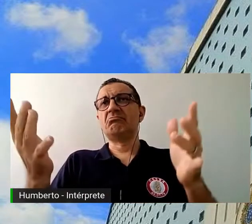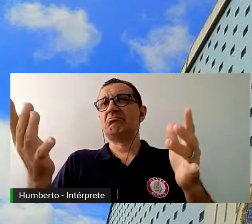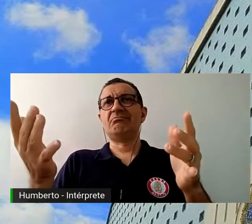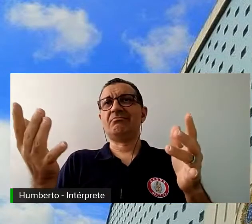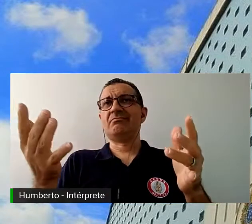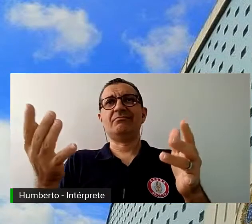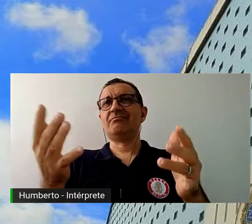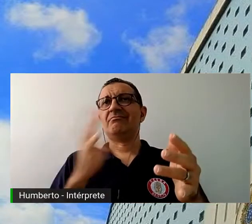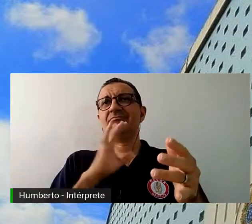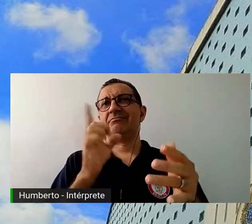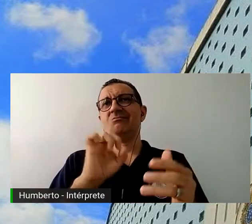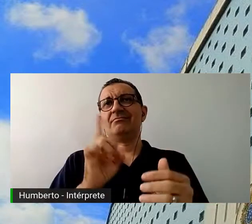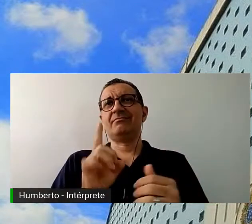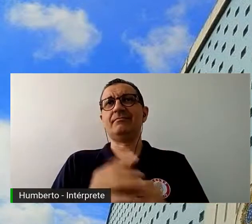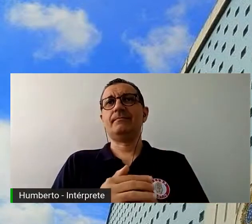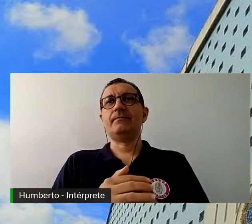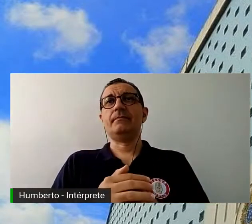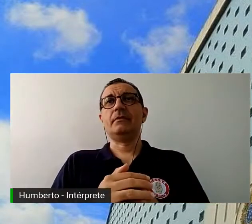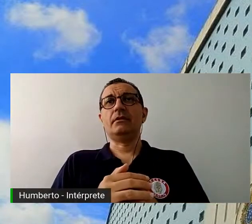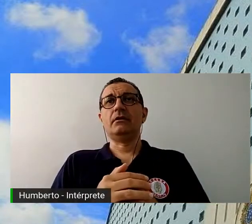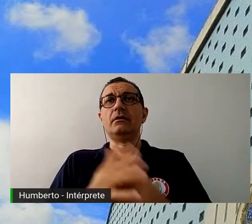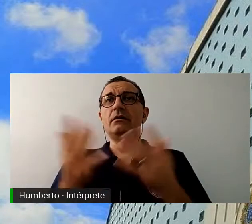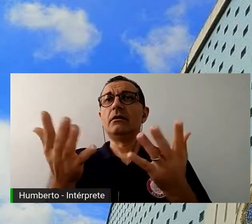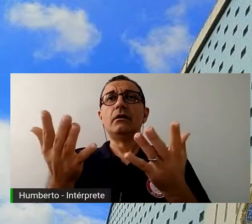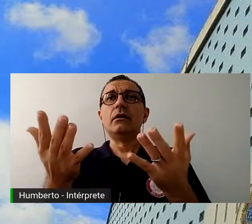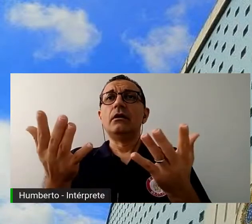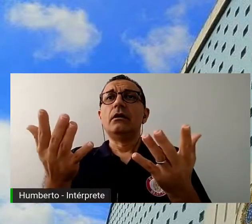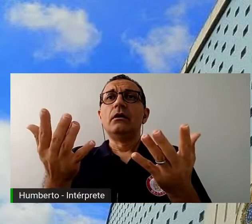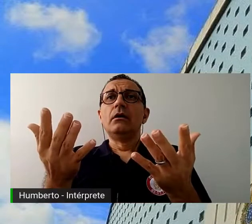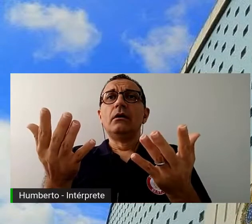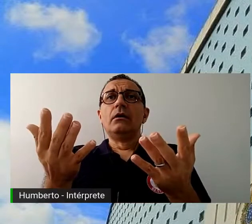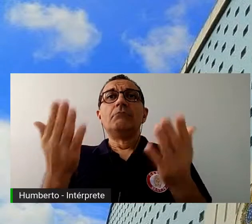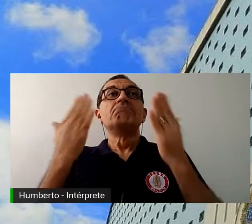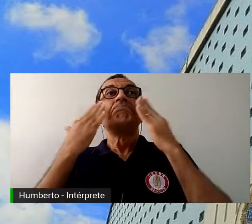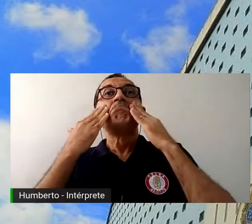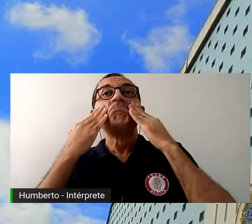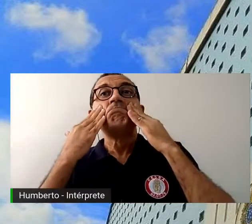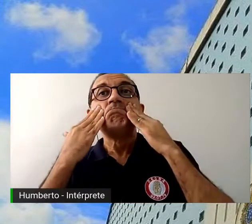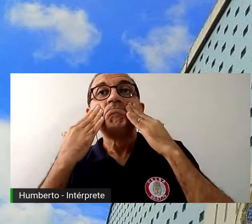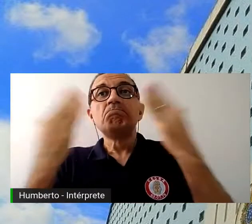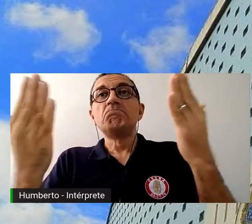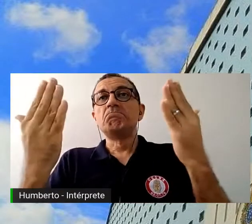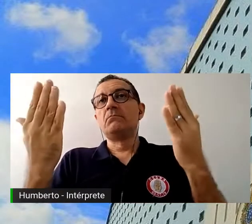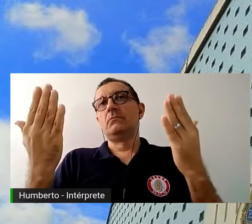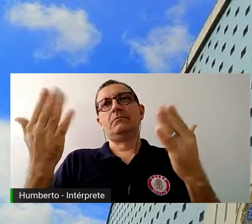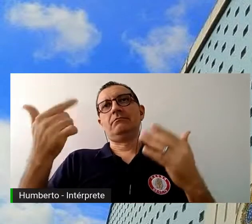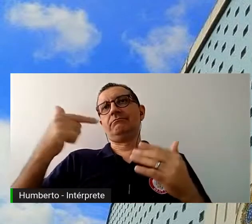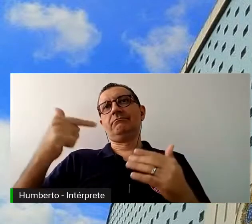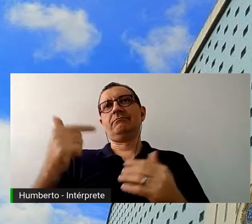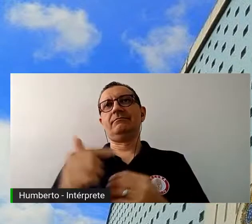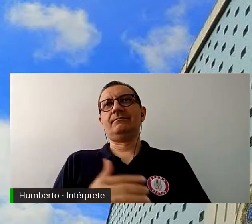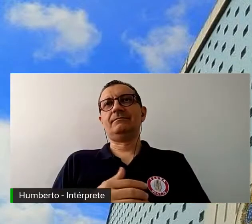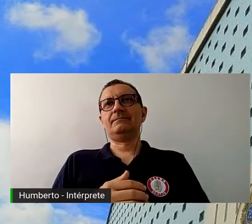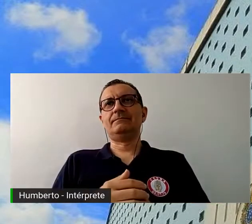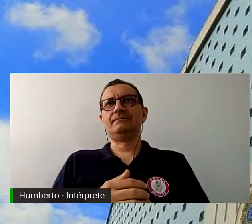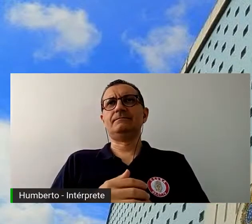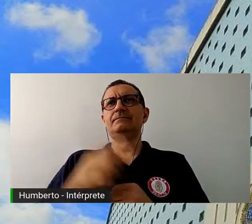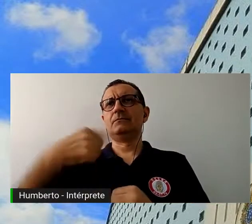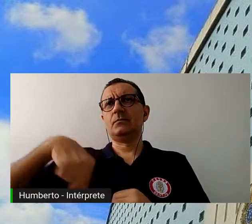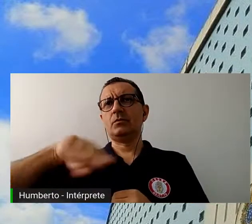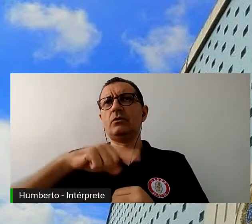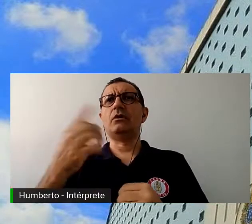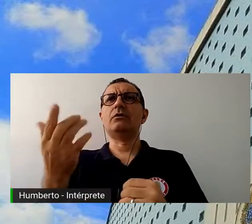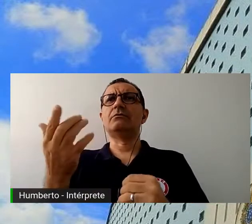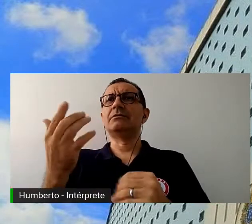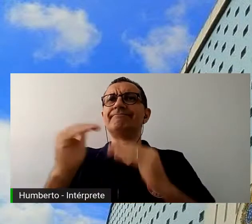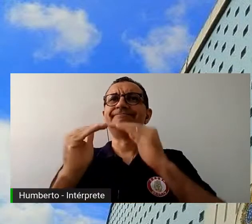A interdisciplinaridade é necessária porque ela não está na cara, vamos dizer, se eu uso uma expressão bem banal. Nós precisamos sempre